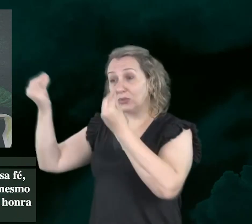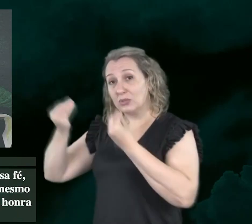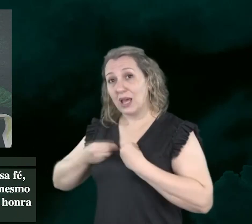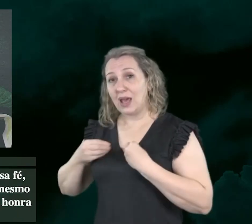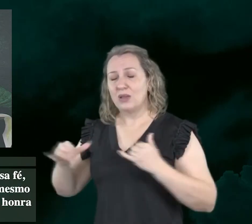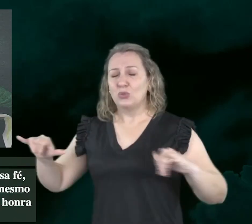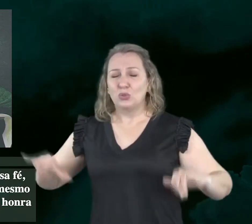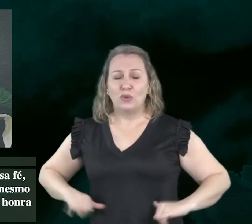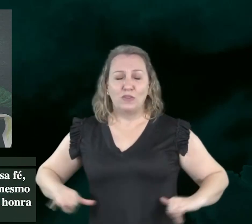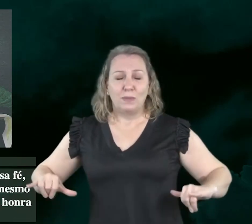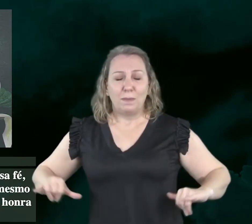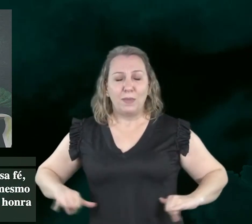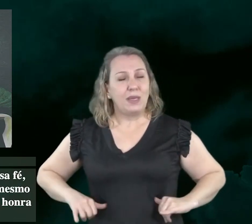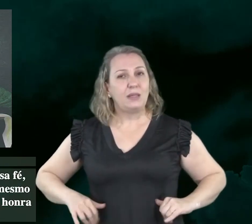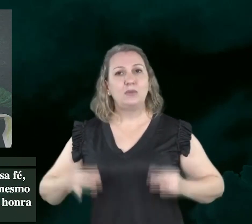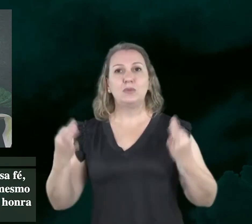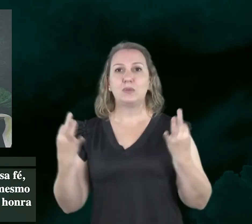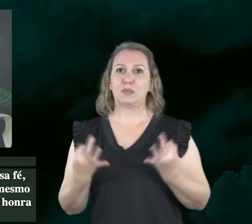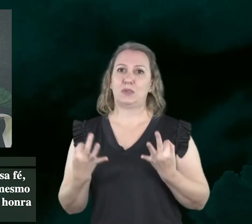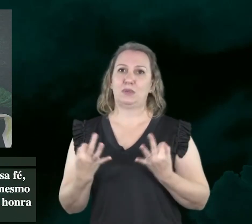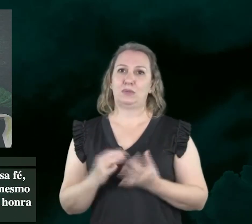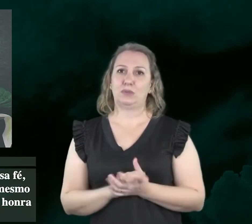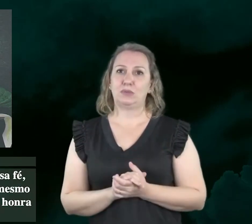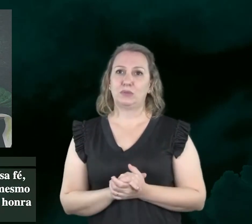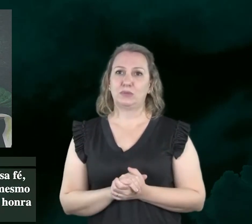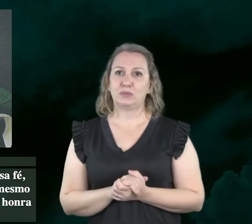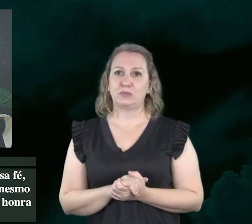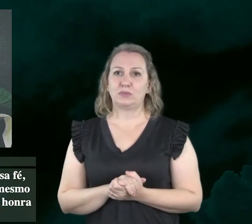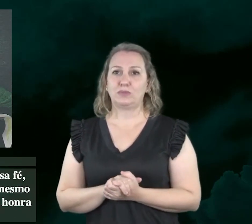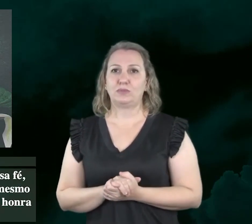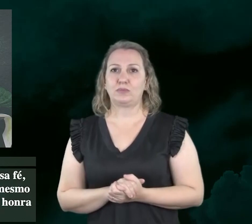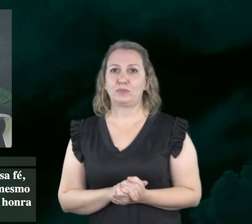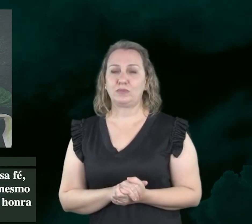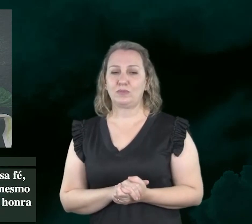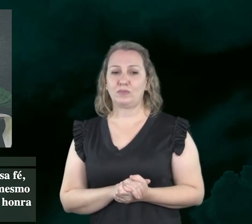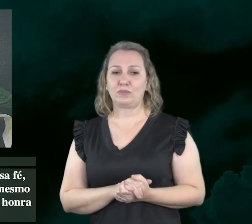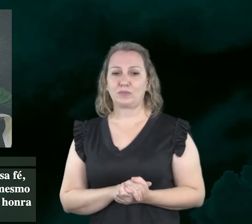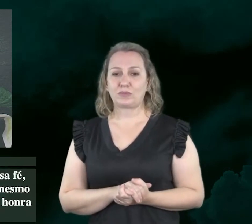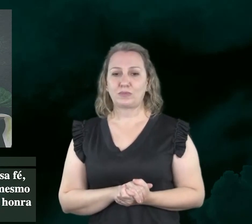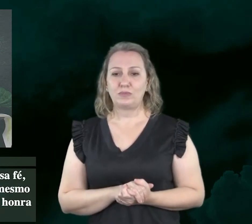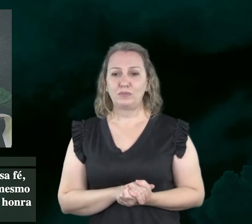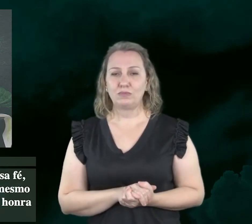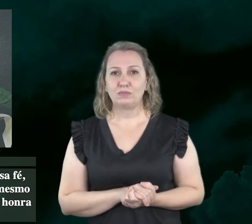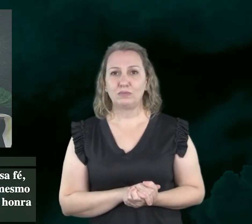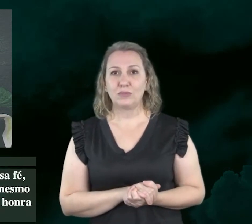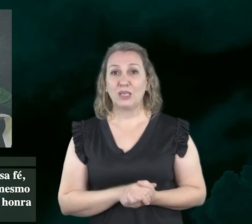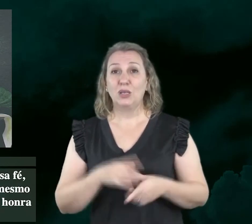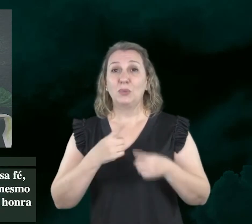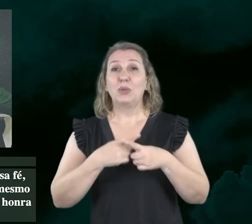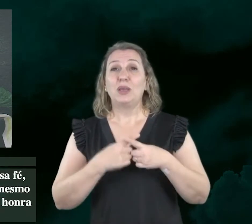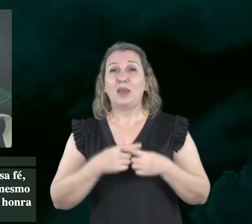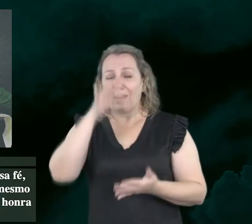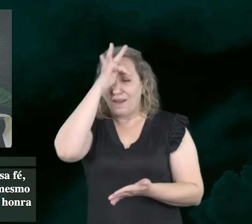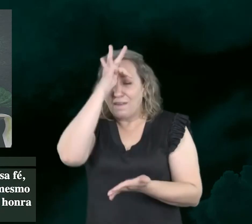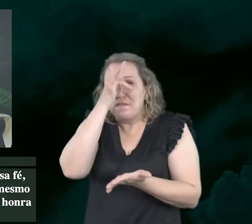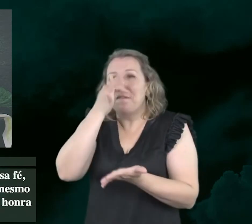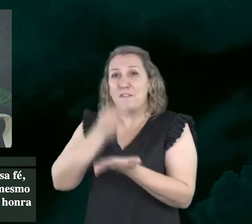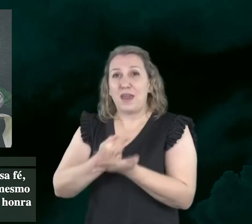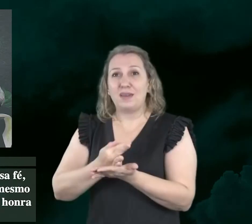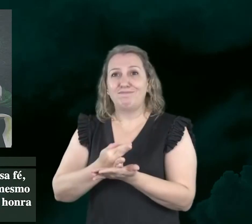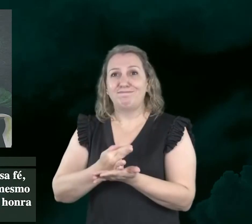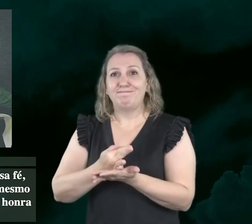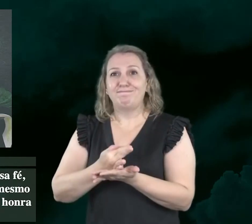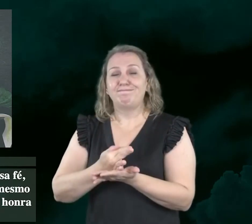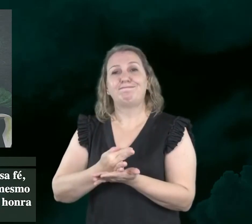ouro perecível, mesmo apurado por fogo, redunde em louvor, glória e honra na revelação de Jesus Cristo. Irmãos, aqui